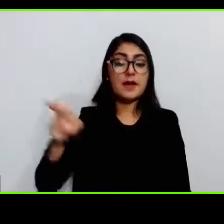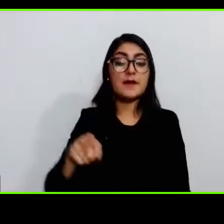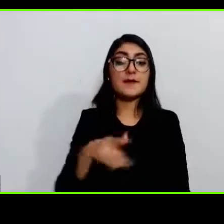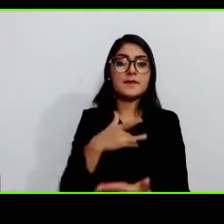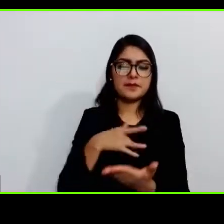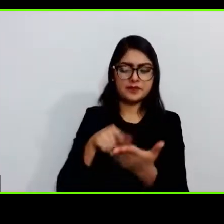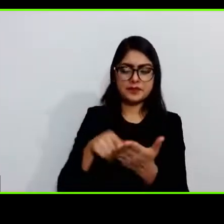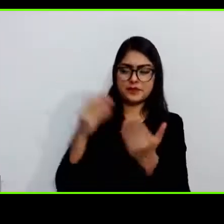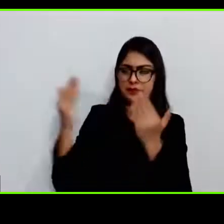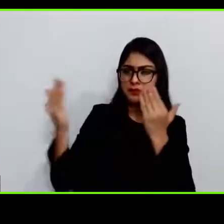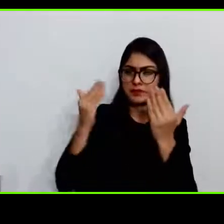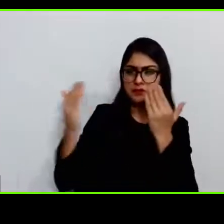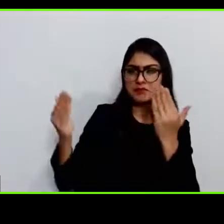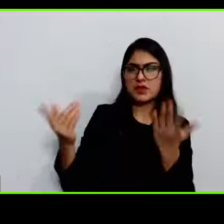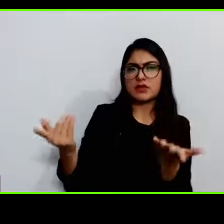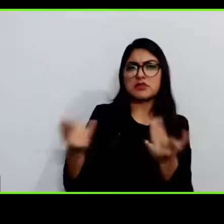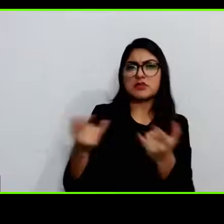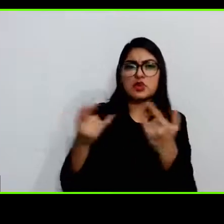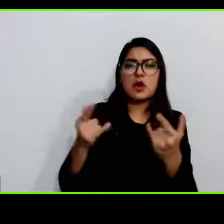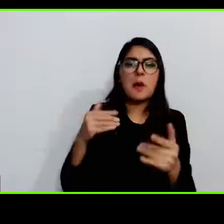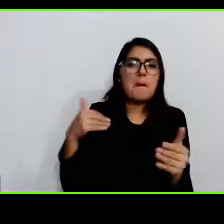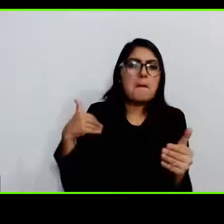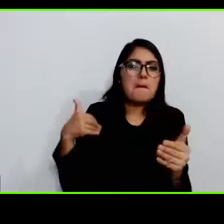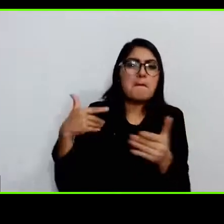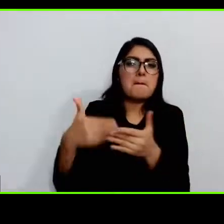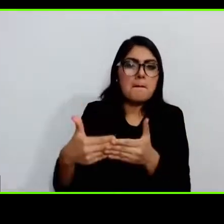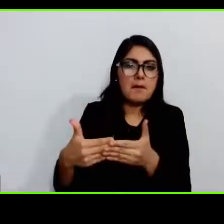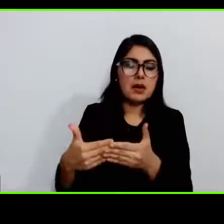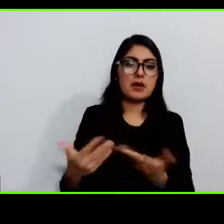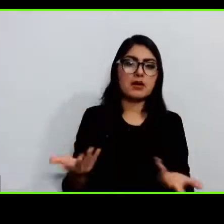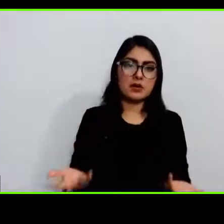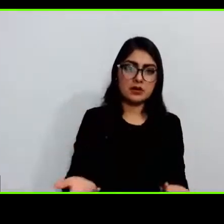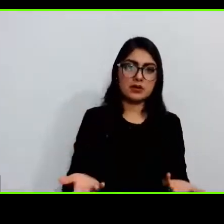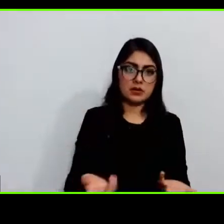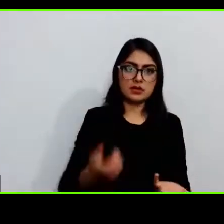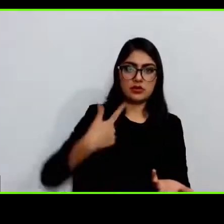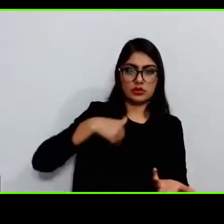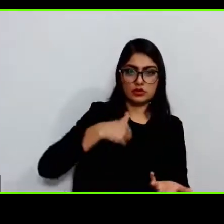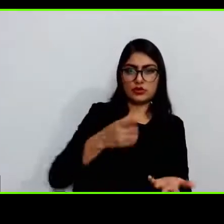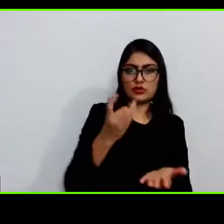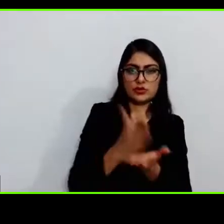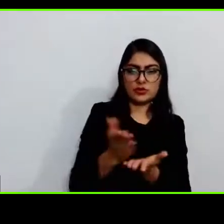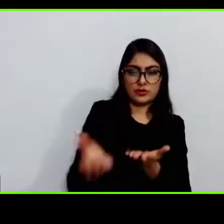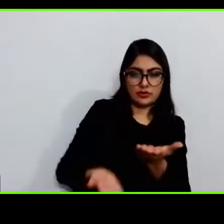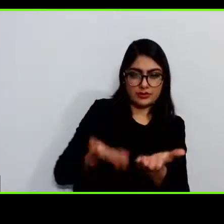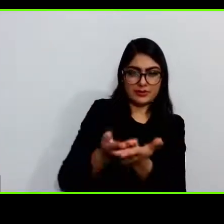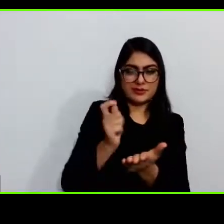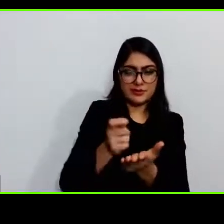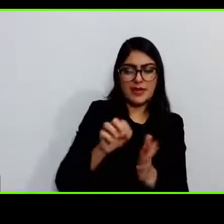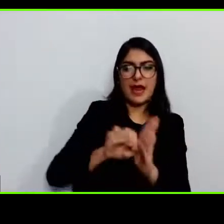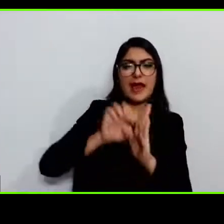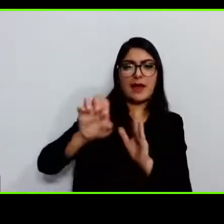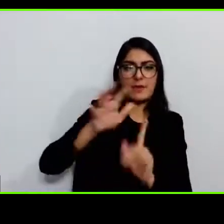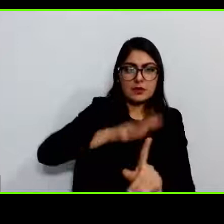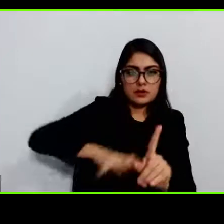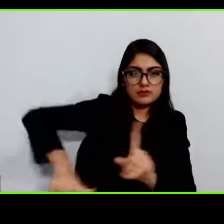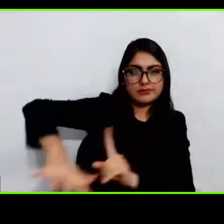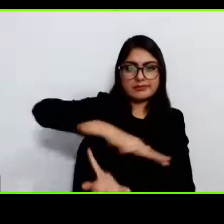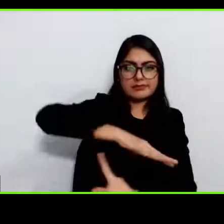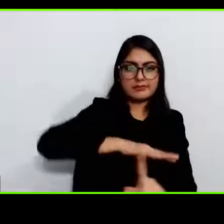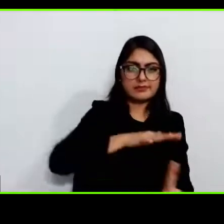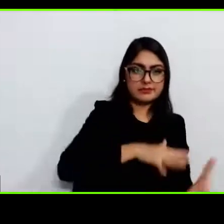es un poco más corta, ¿no? Entonces, para situar, digamos, el contexto en el que podemos hablar también de